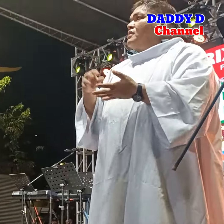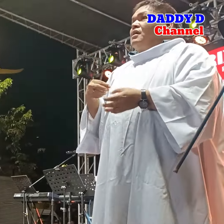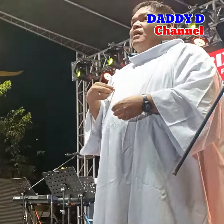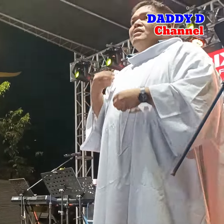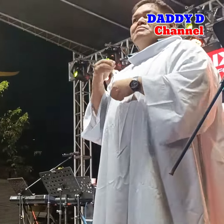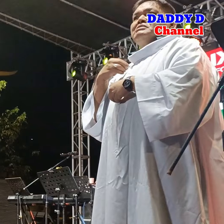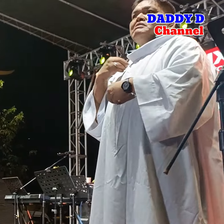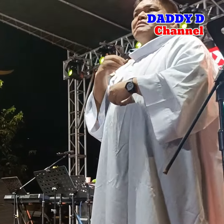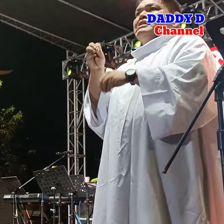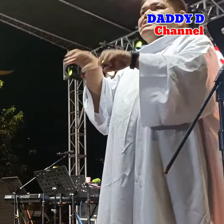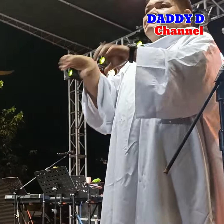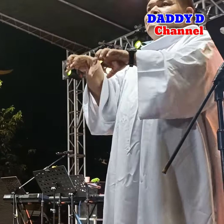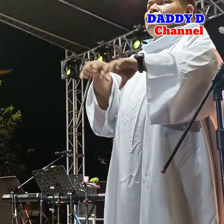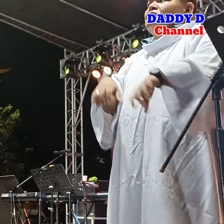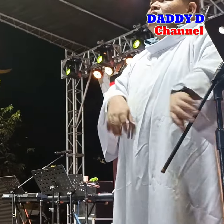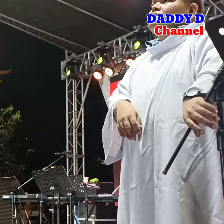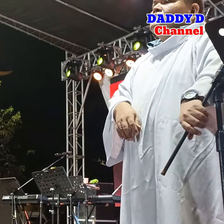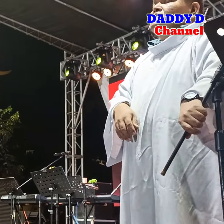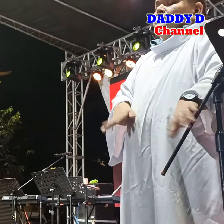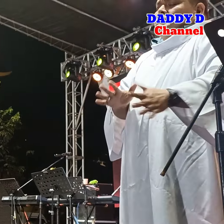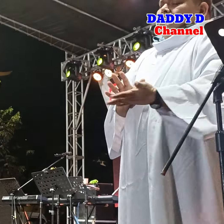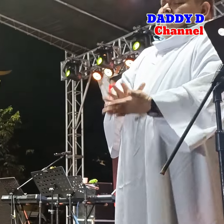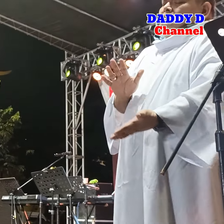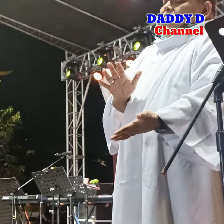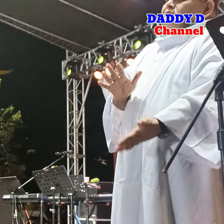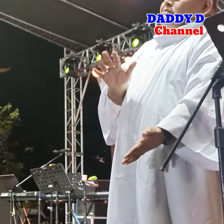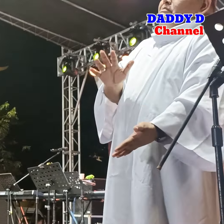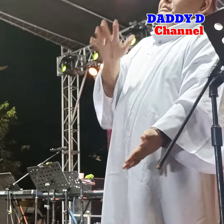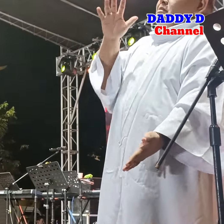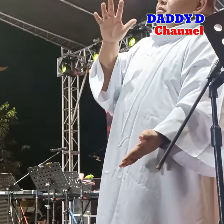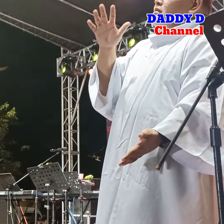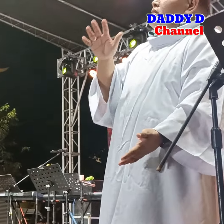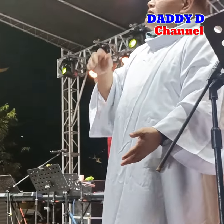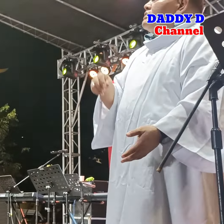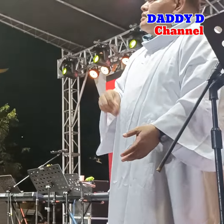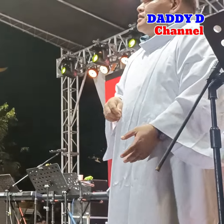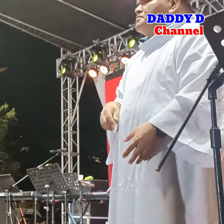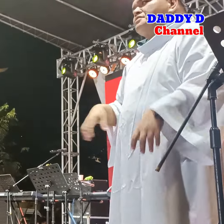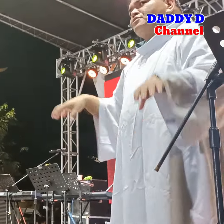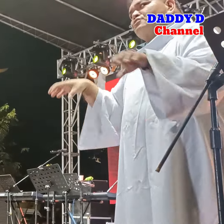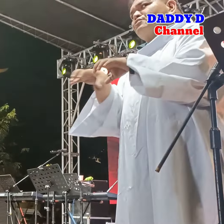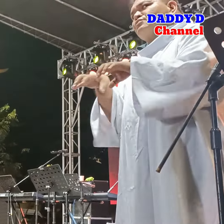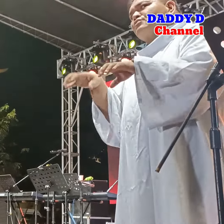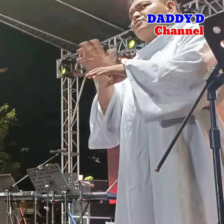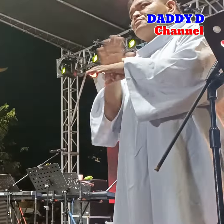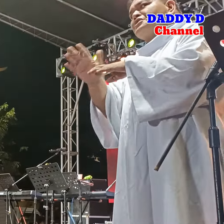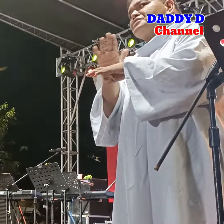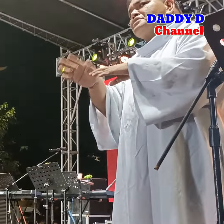mawala na tayo ng trabaho. Mahal na masyado para dun sa mga nagdenegosyo.